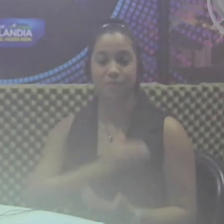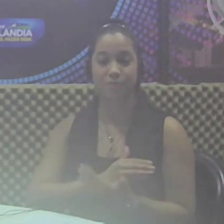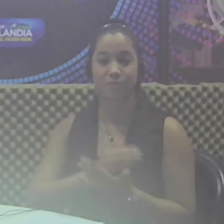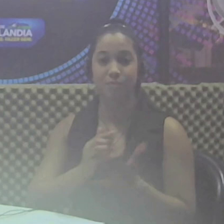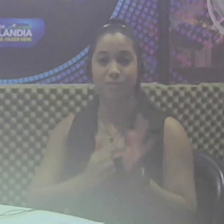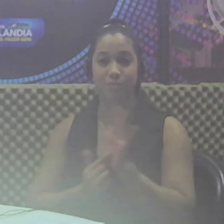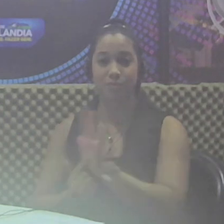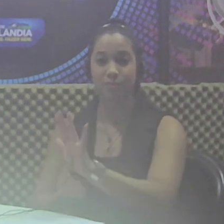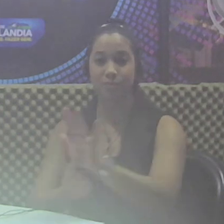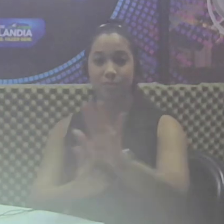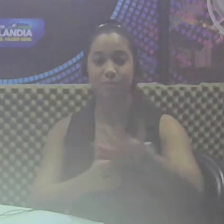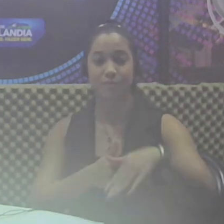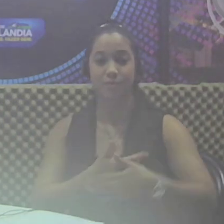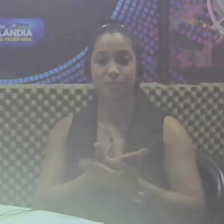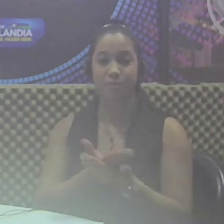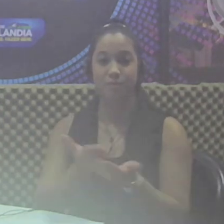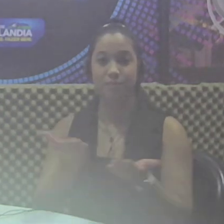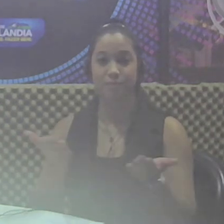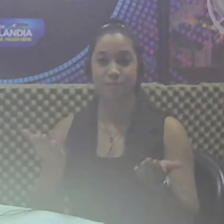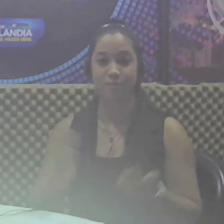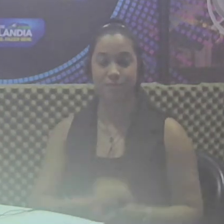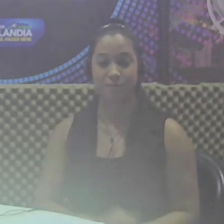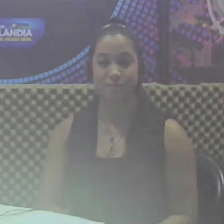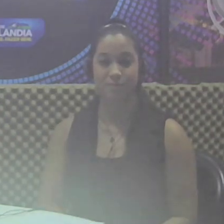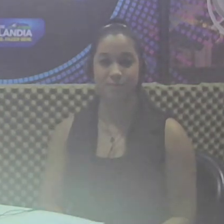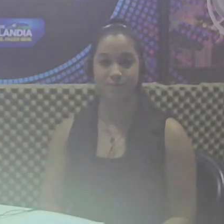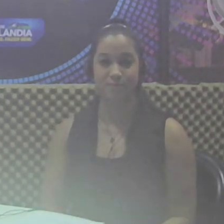Uberlândia no ar pra você.